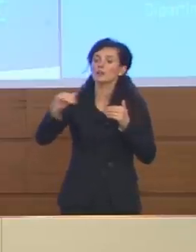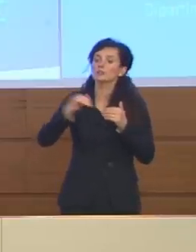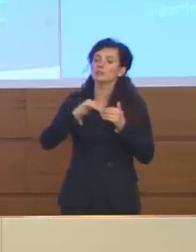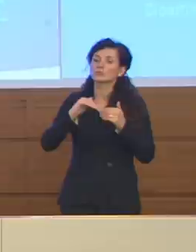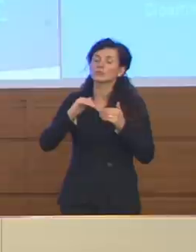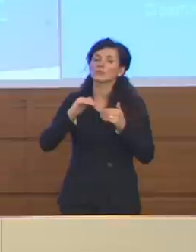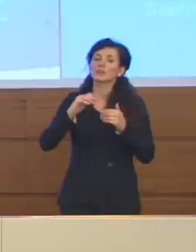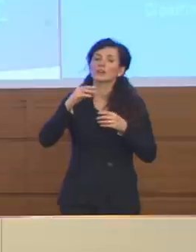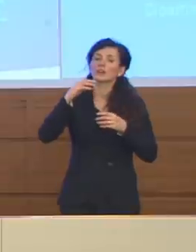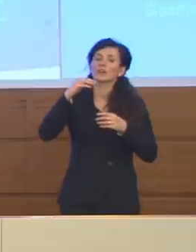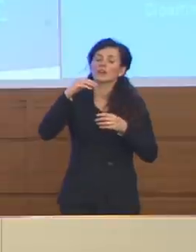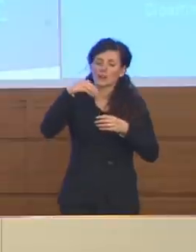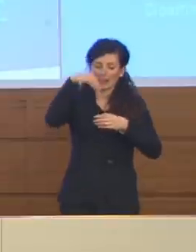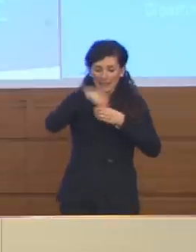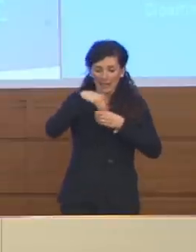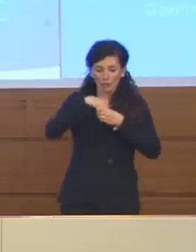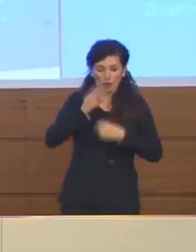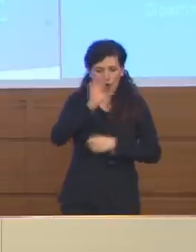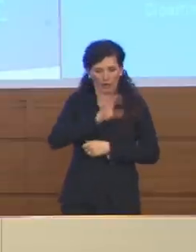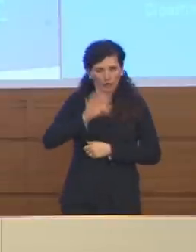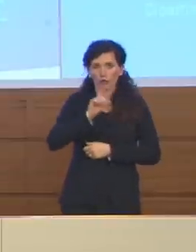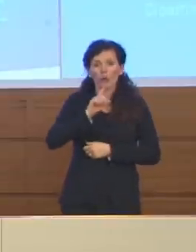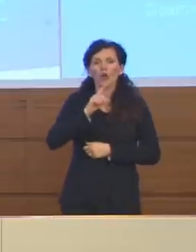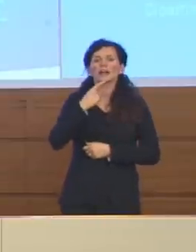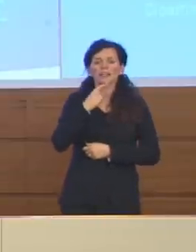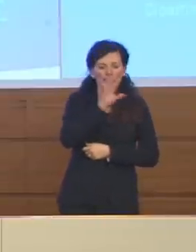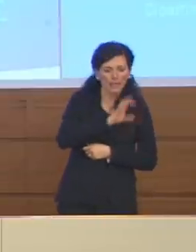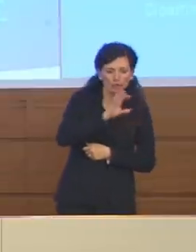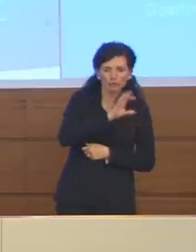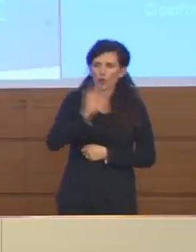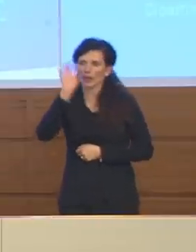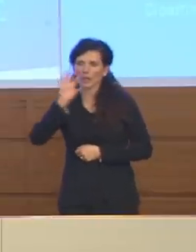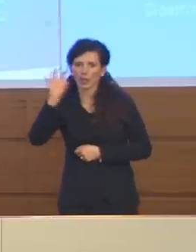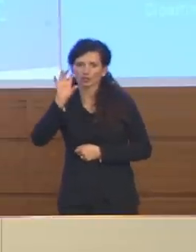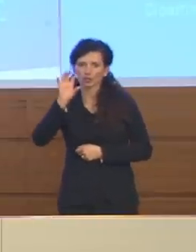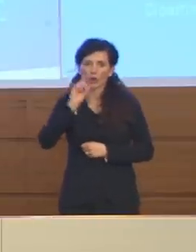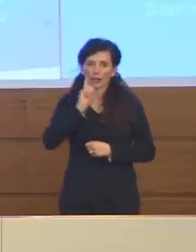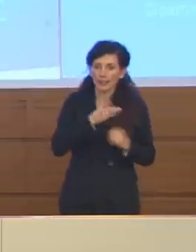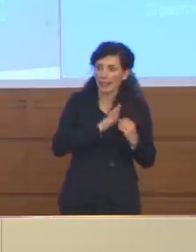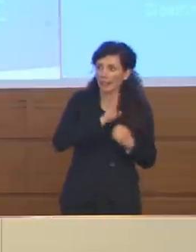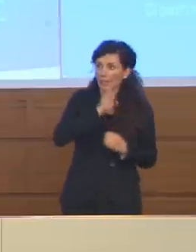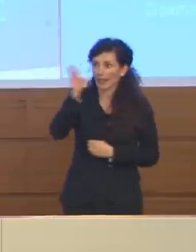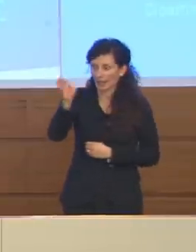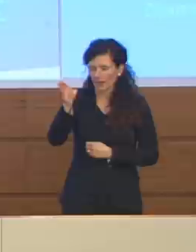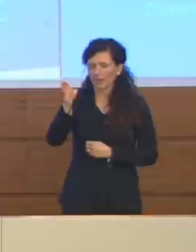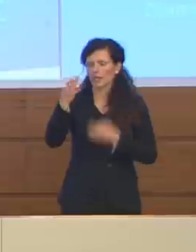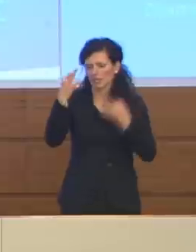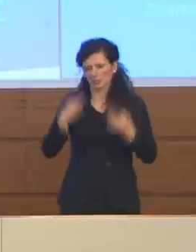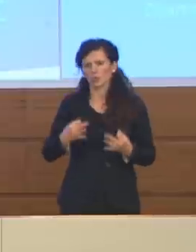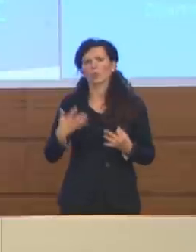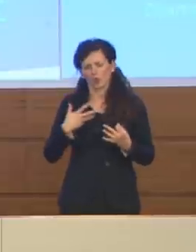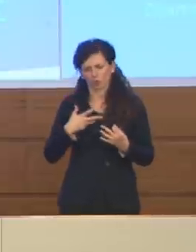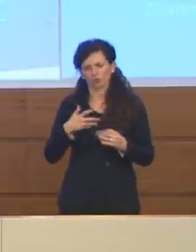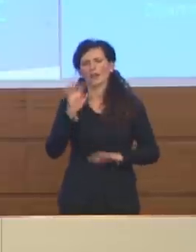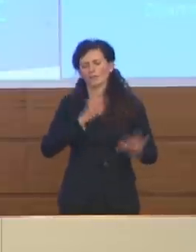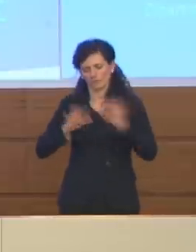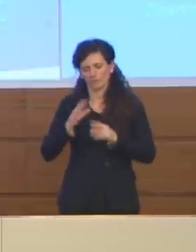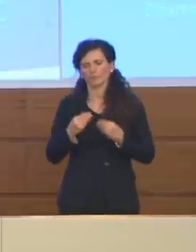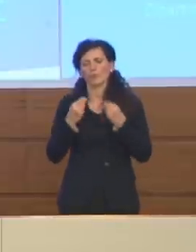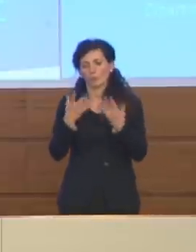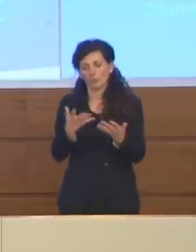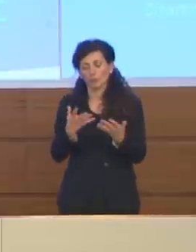inter regionali poi è chiaro che magari qualche piccola eccezione